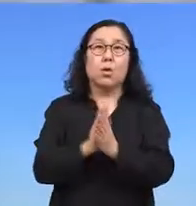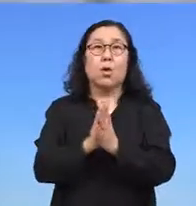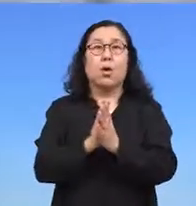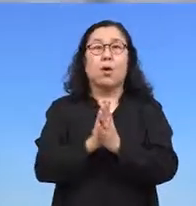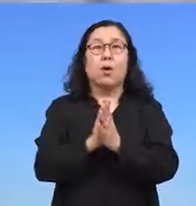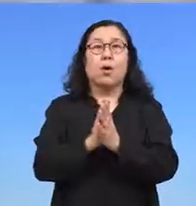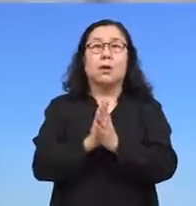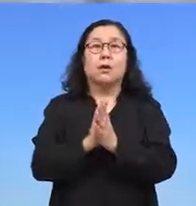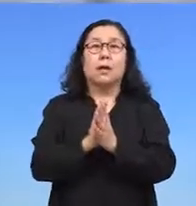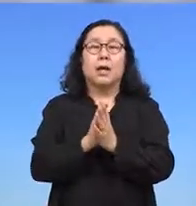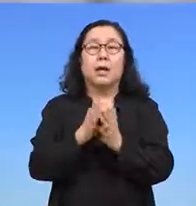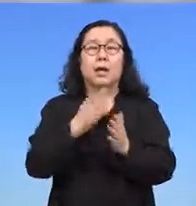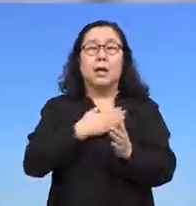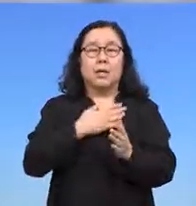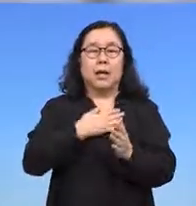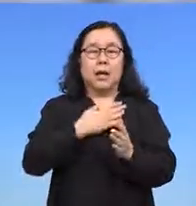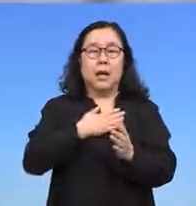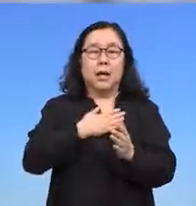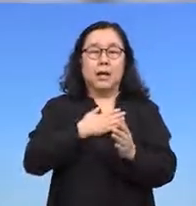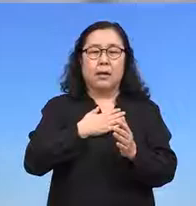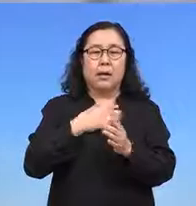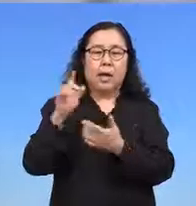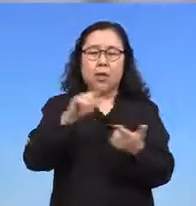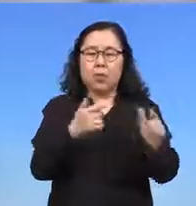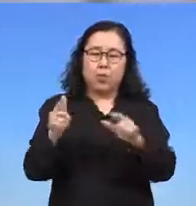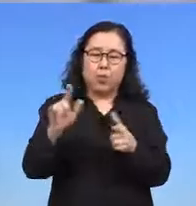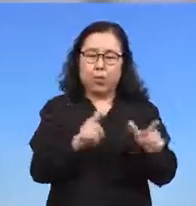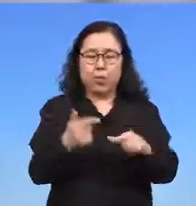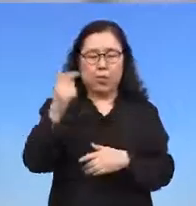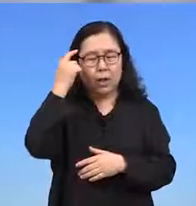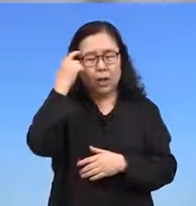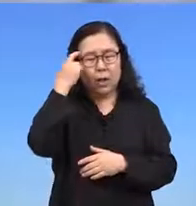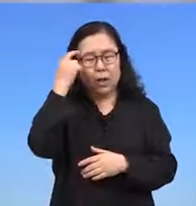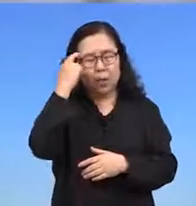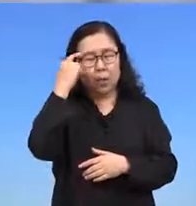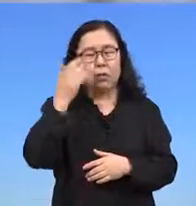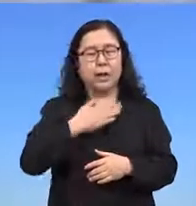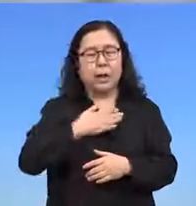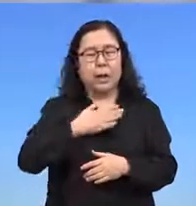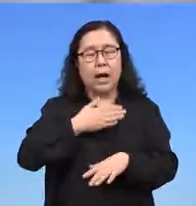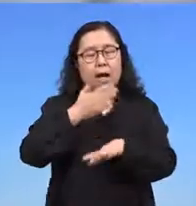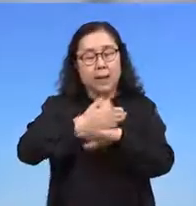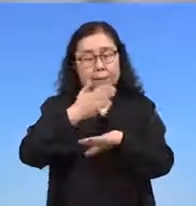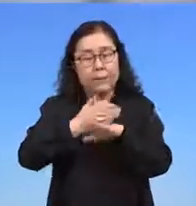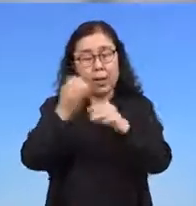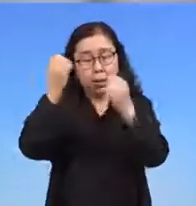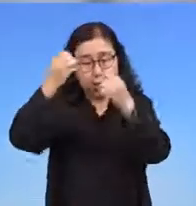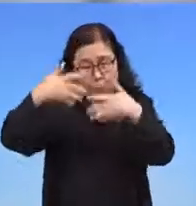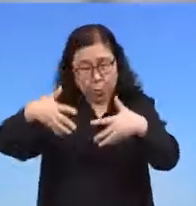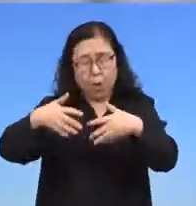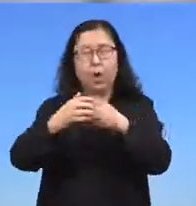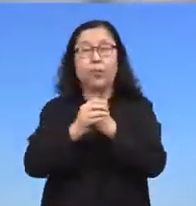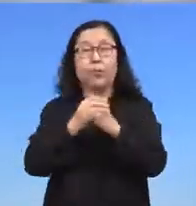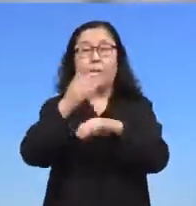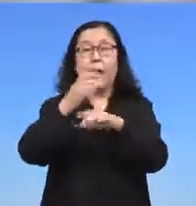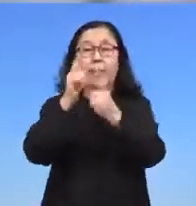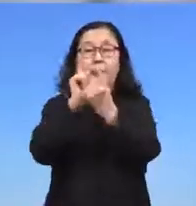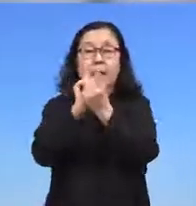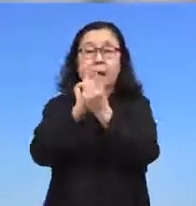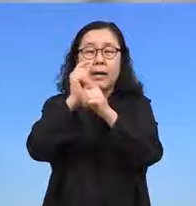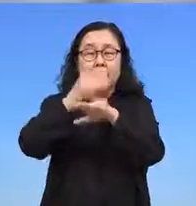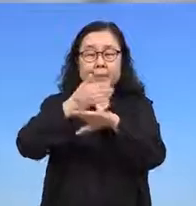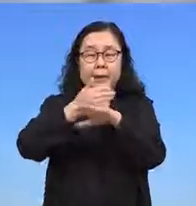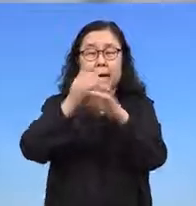하루 일과를 돌아보면서 참 오늘 내가 감사했던 거, 내가 만난 고마운 어떤 사람, 이런 것들을 생각하면서 감사가